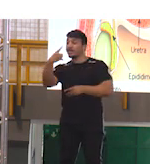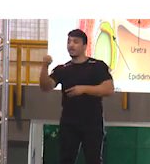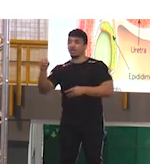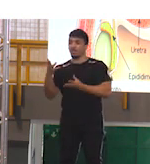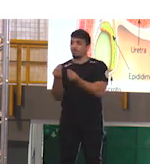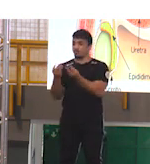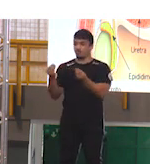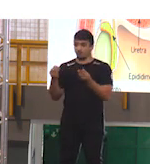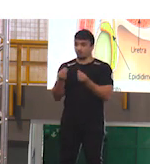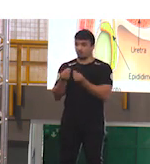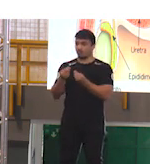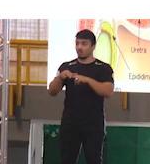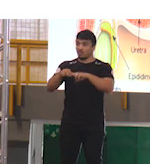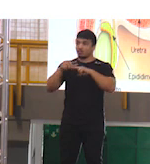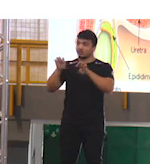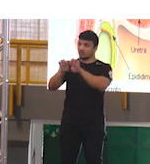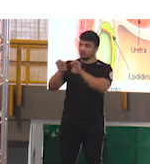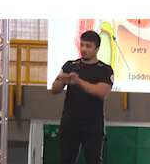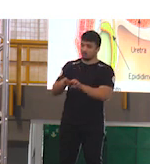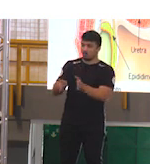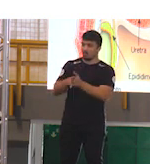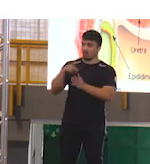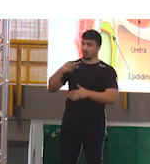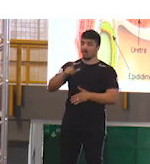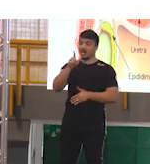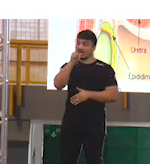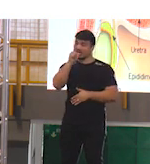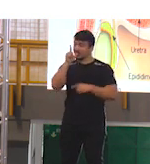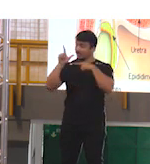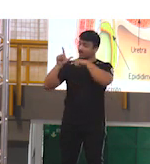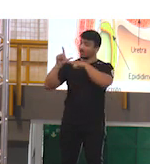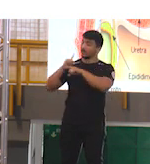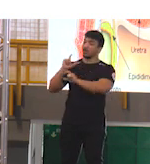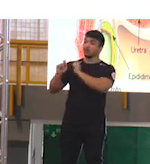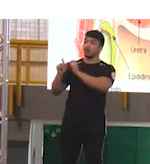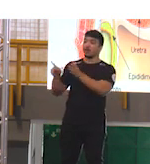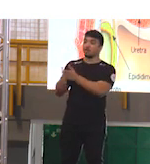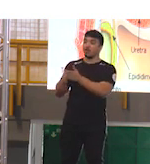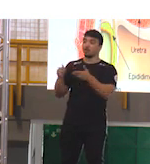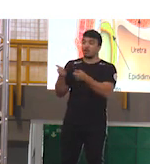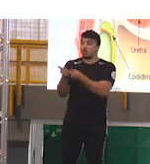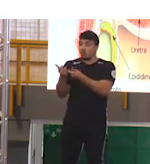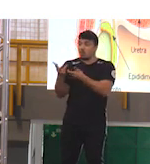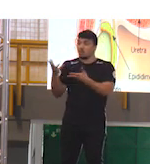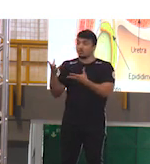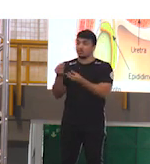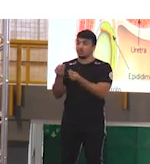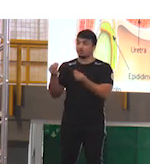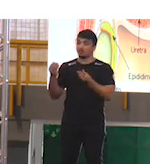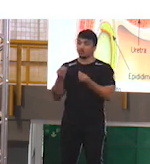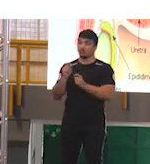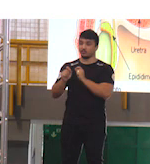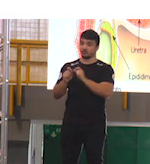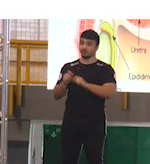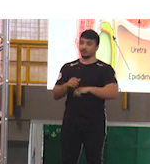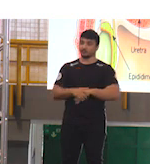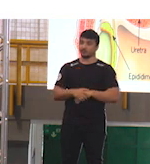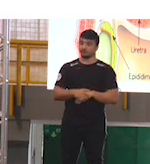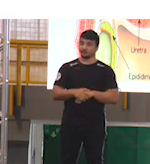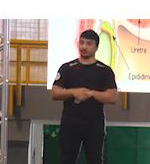Então você vê que a estrutura reprodutora masculina é voltada claramente para quem? Para a